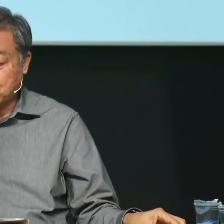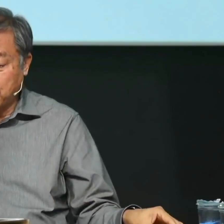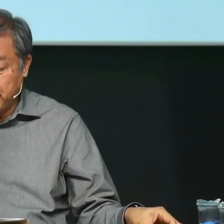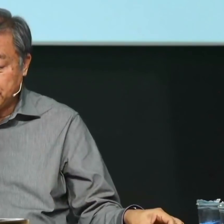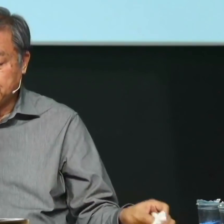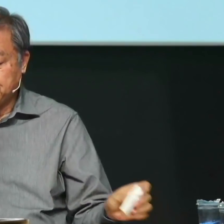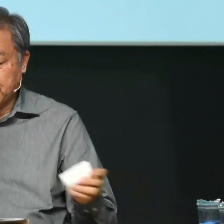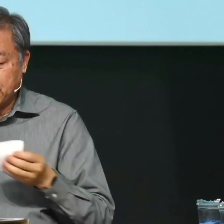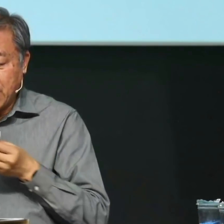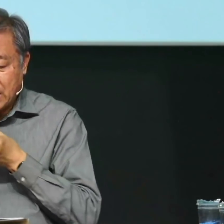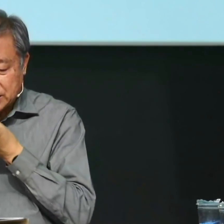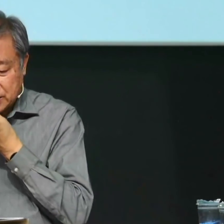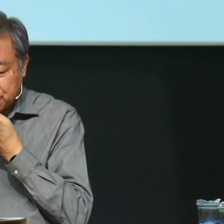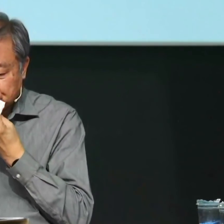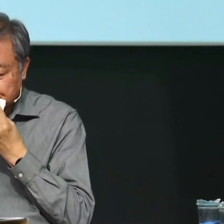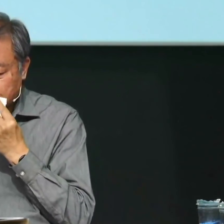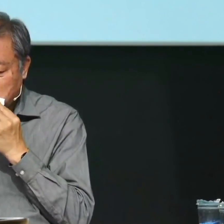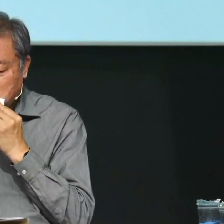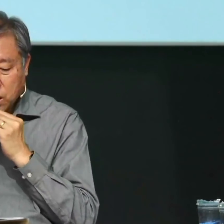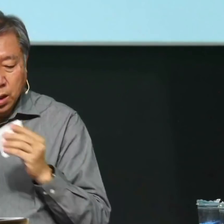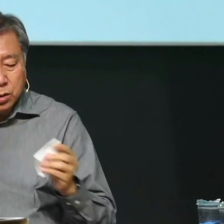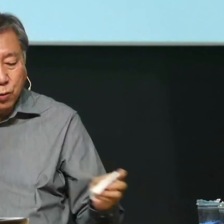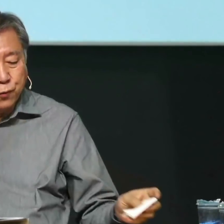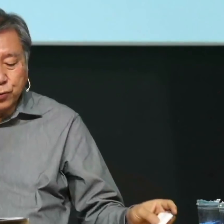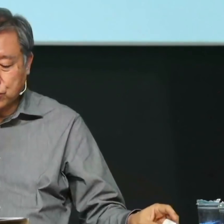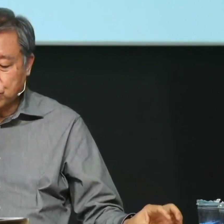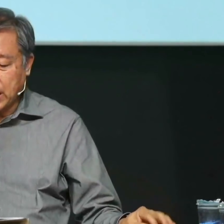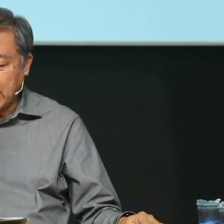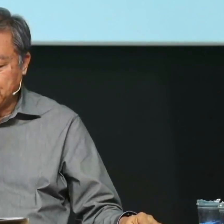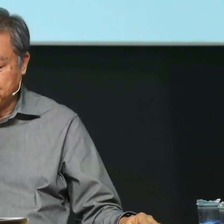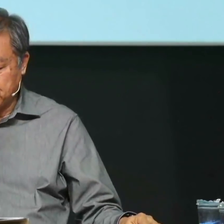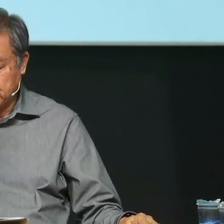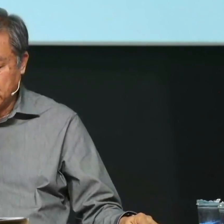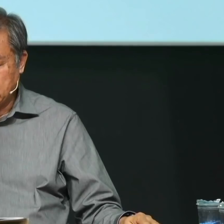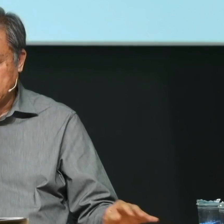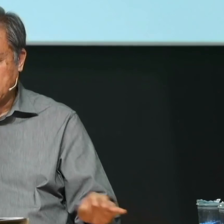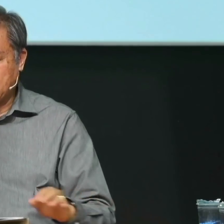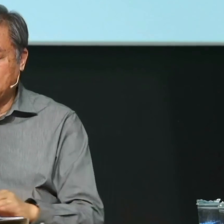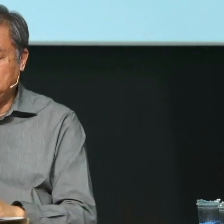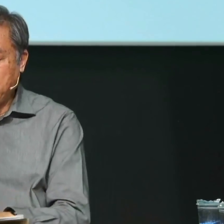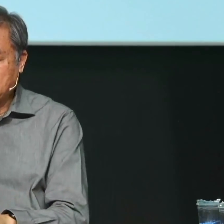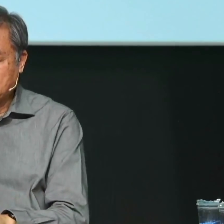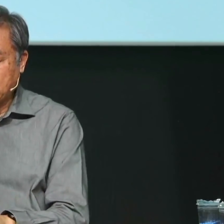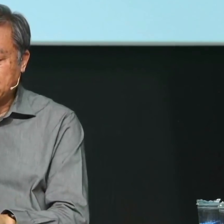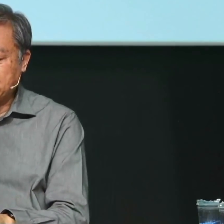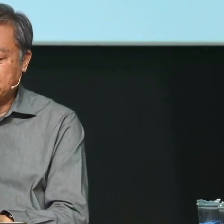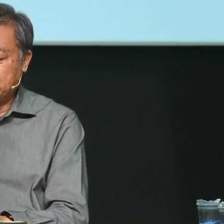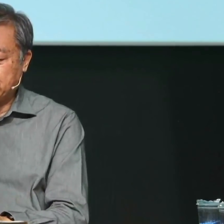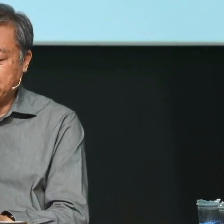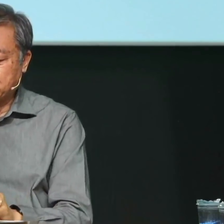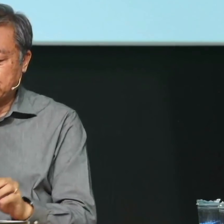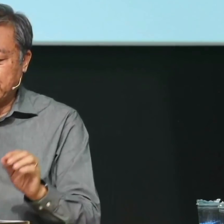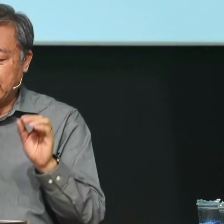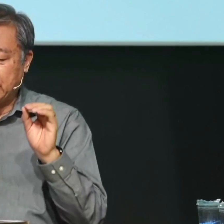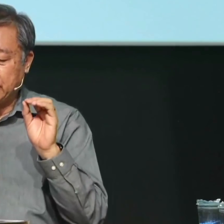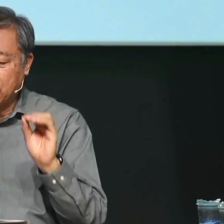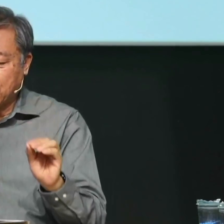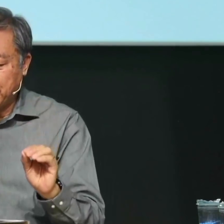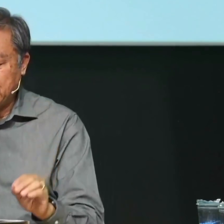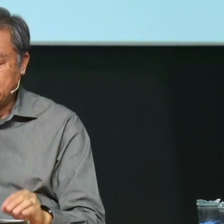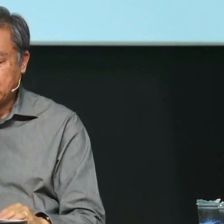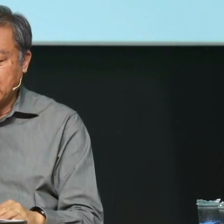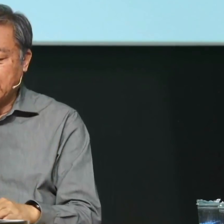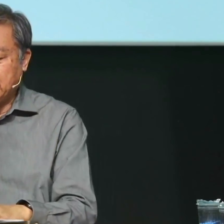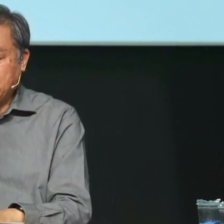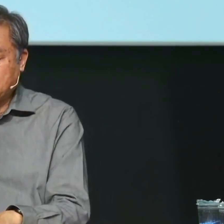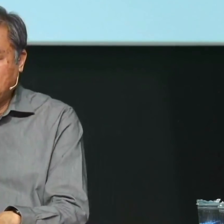podemos comer, mas do fruto da árvore que está no meio do jardim, disse Deus, dele não